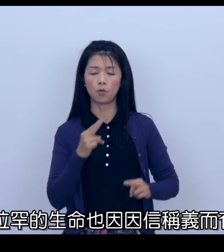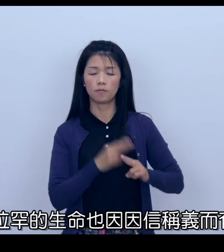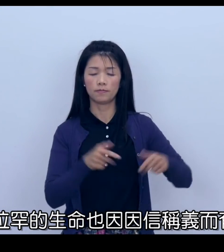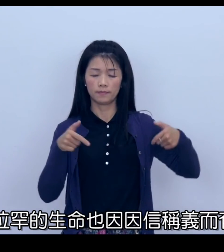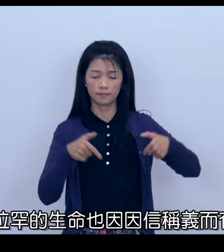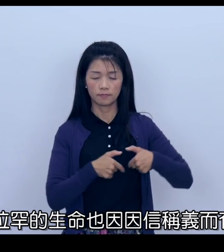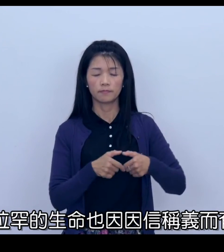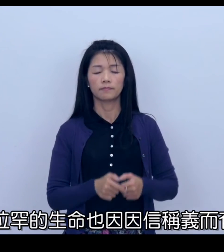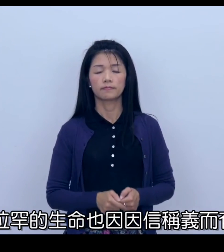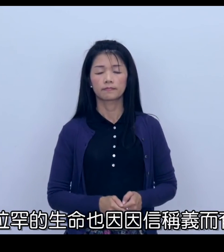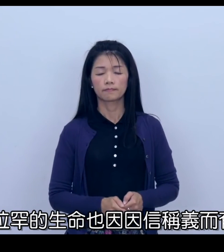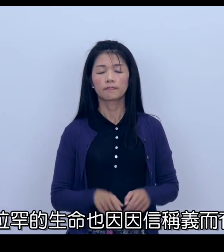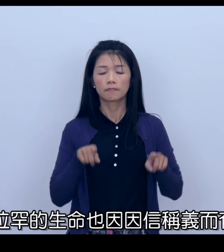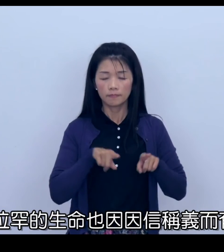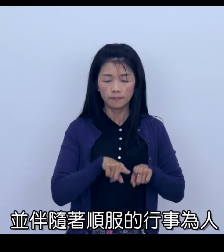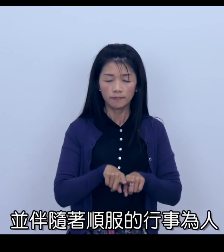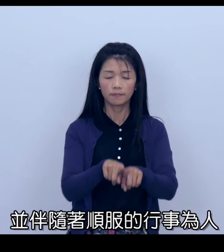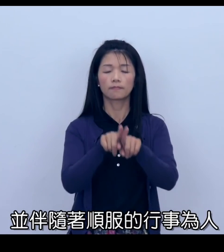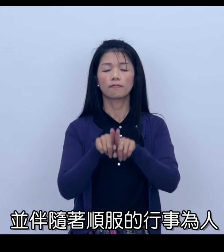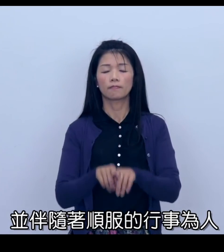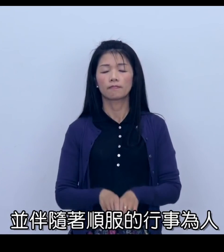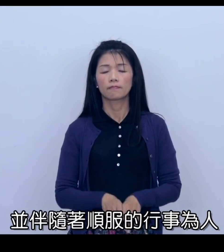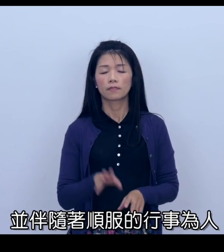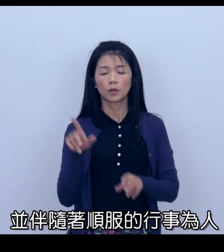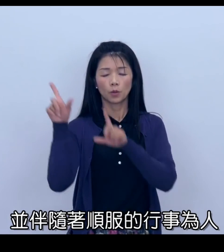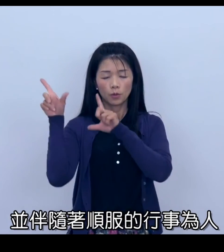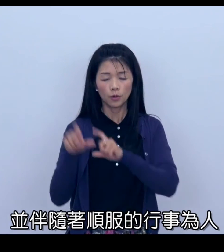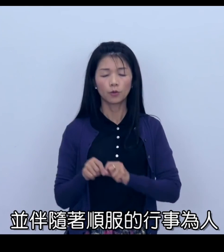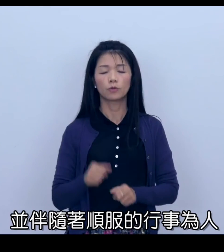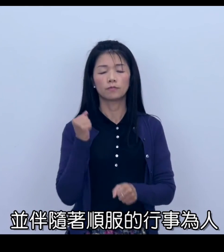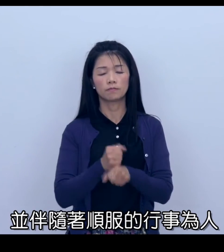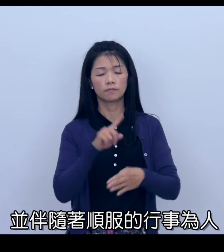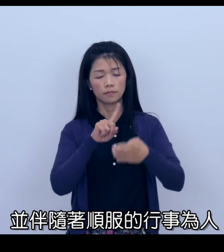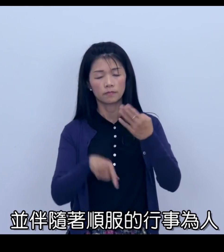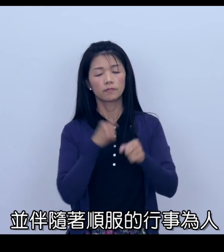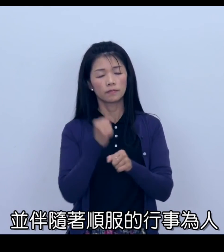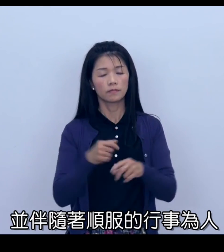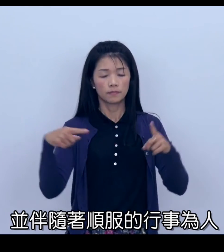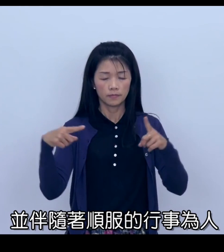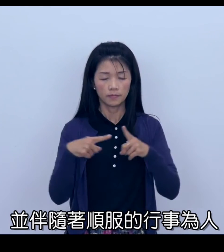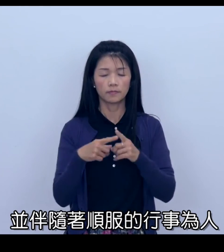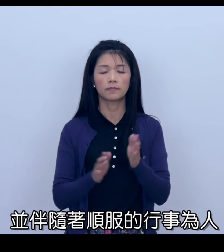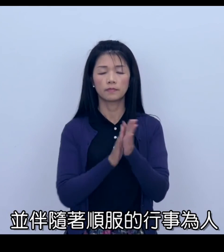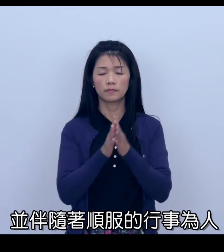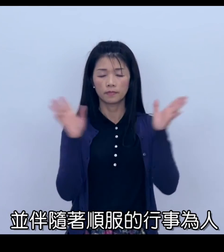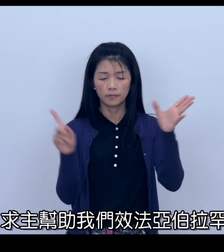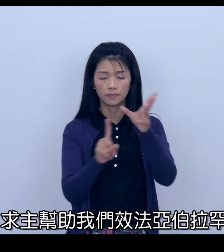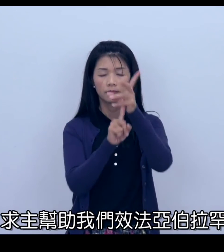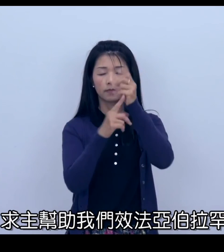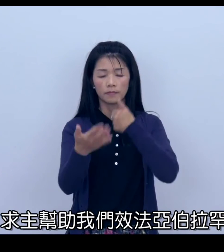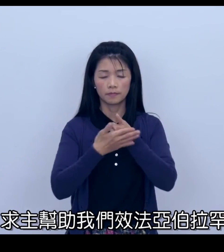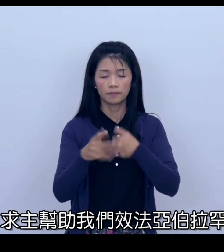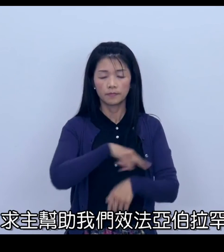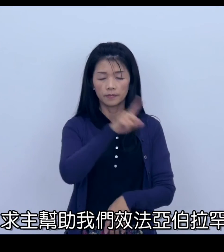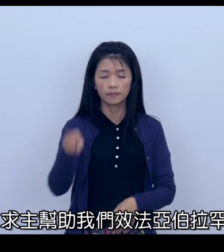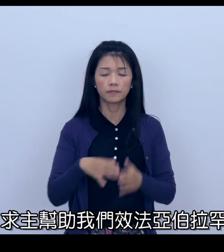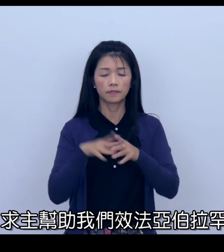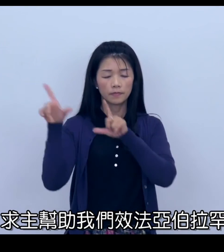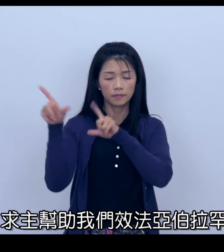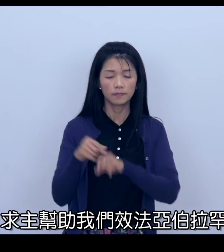而有信心，并伴随着顺服的行事为人。求主帮助我们效法亚